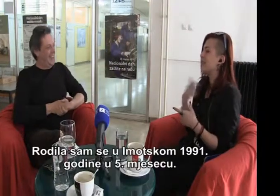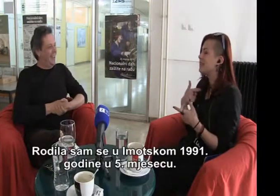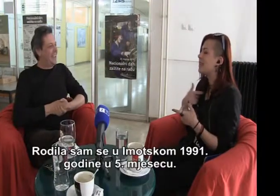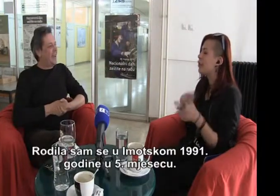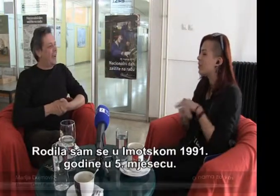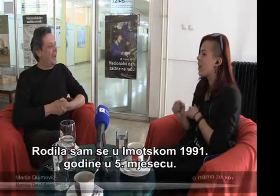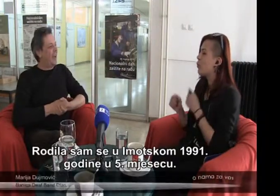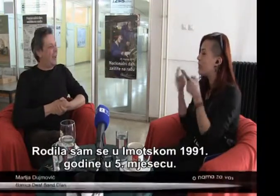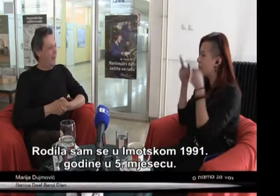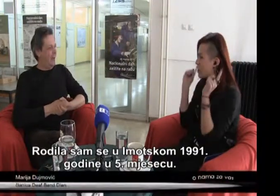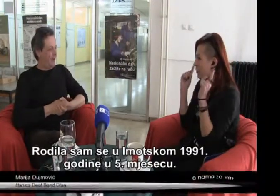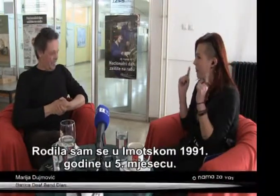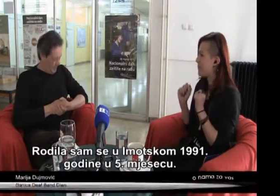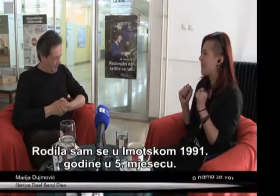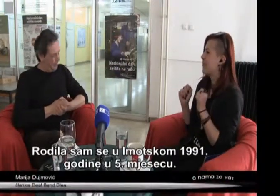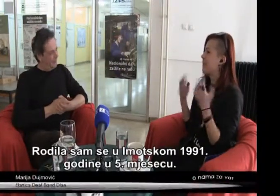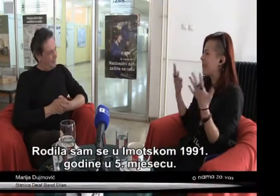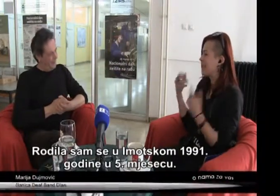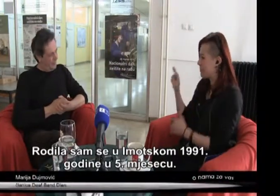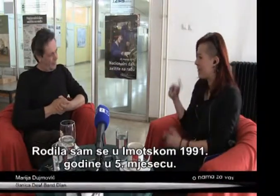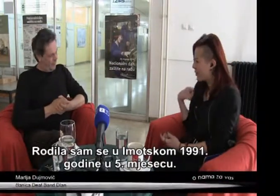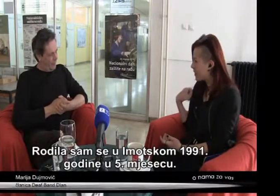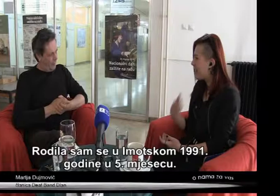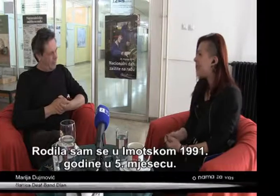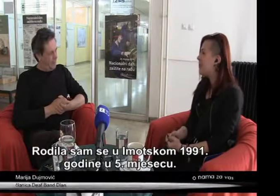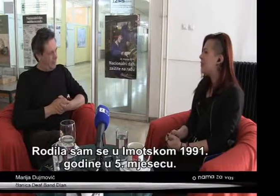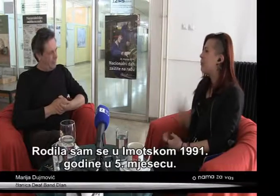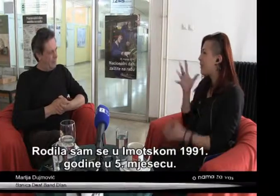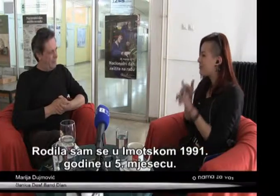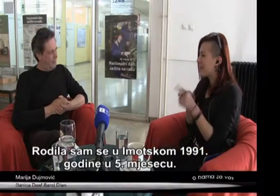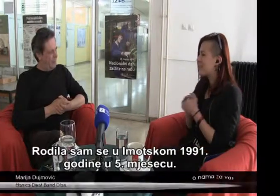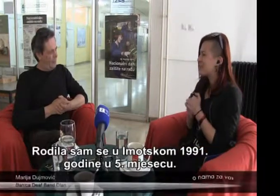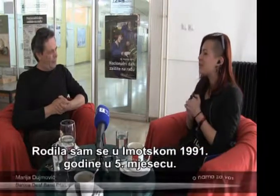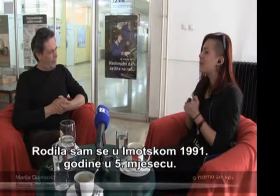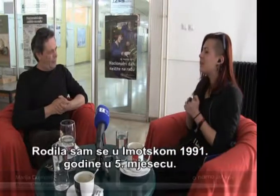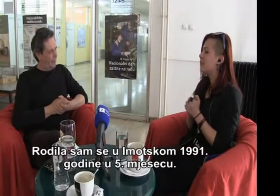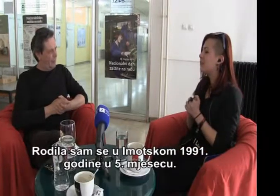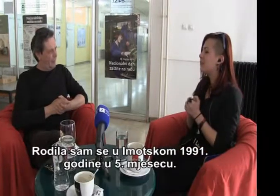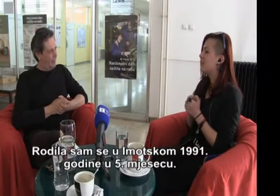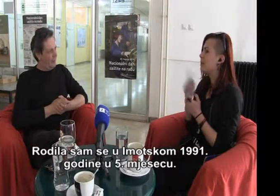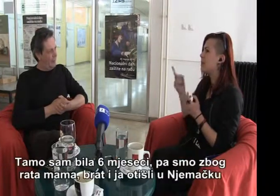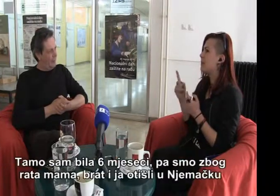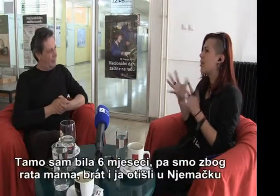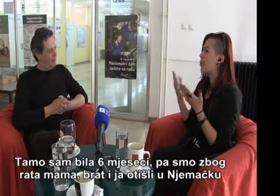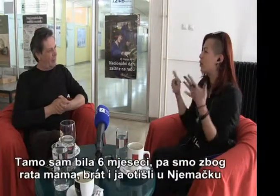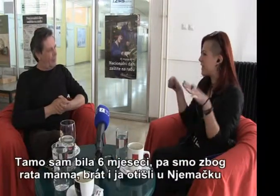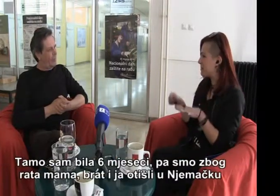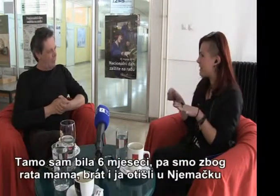Znači da je rođena u Imotskom, da bi nećete godine, u petom mjesecu. Tamo sam bila oko 6